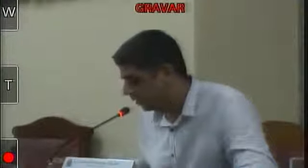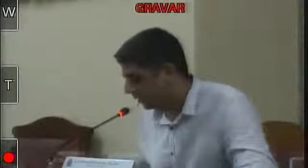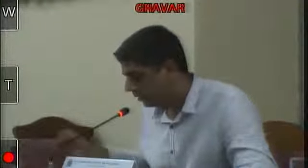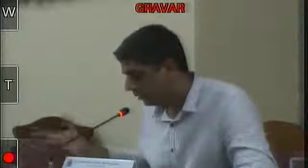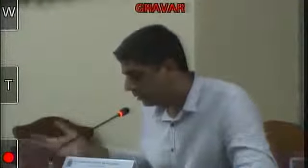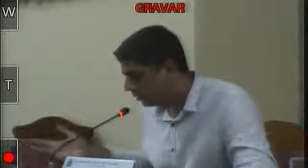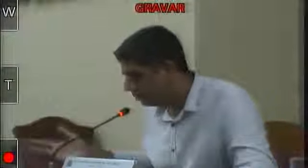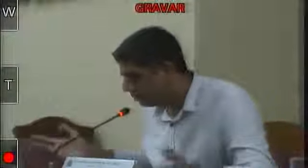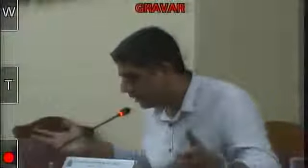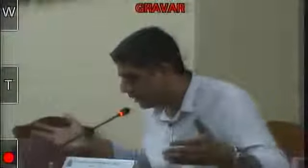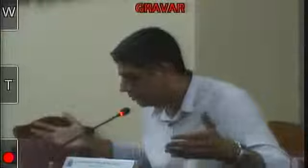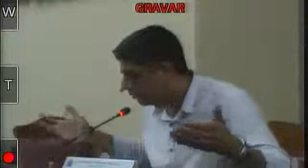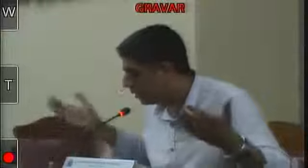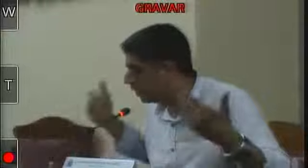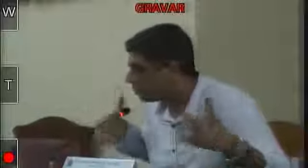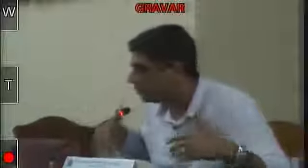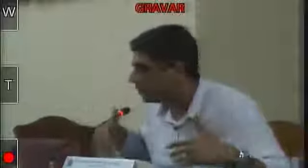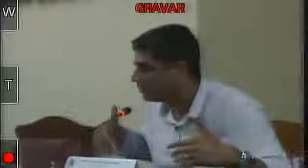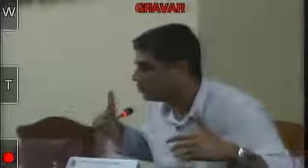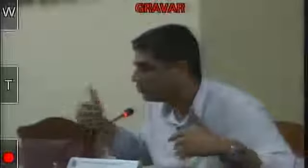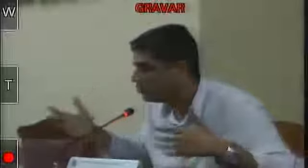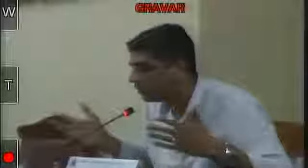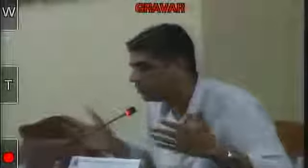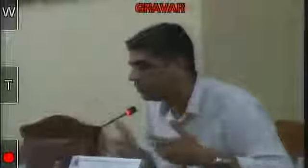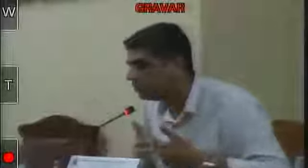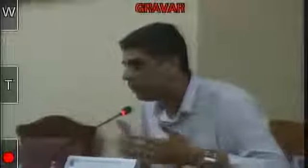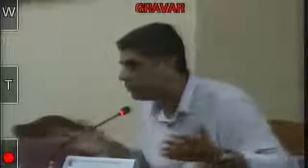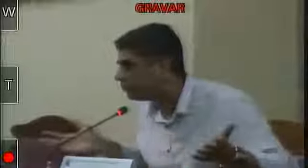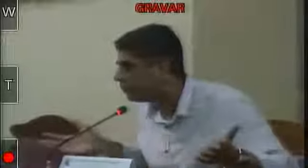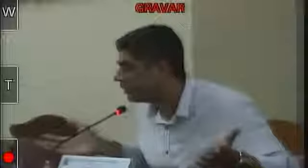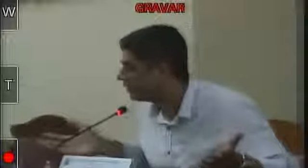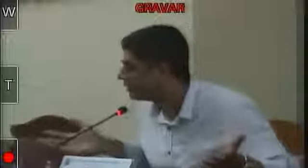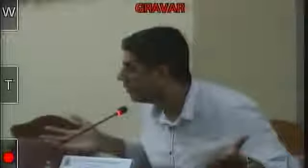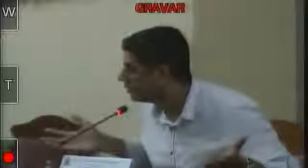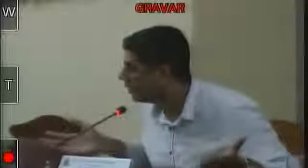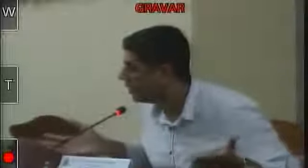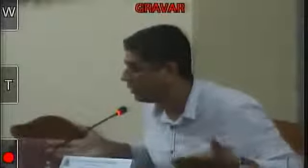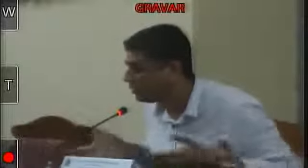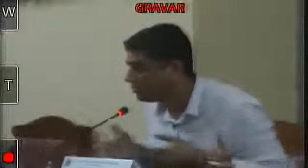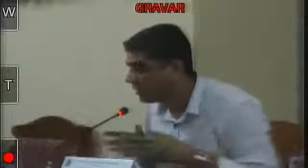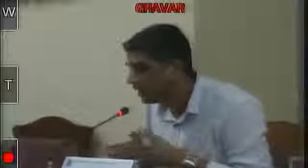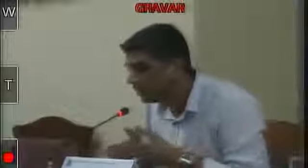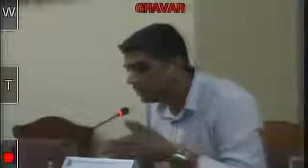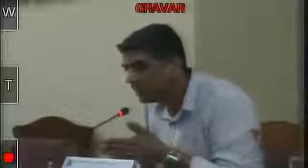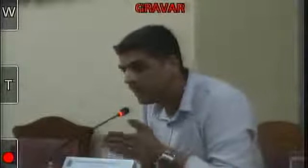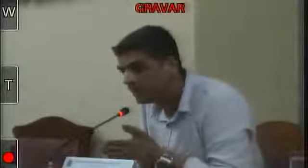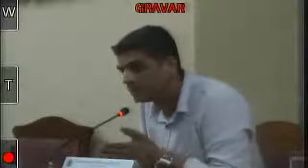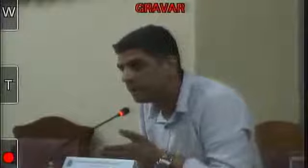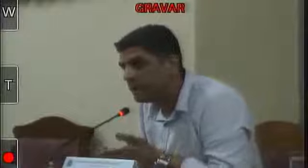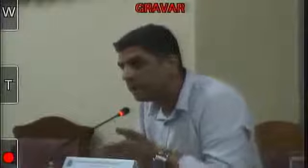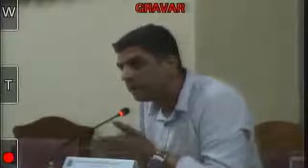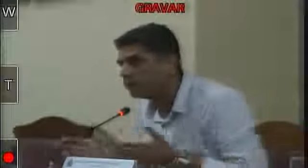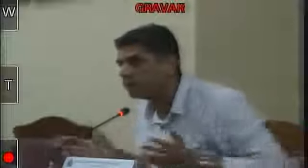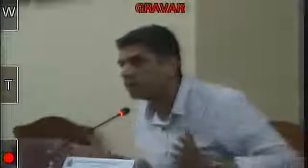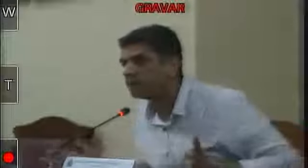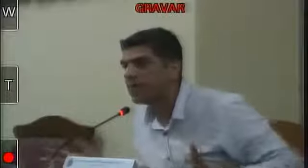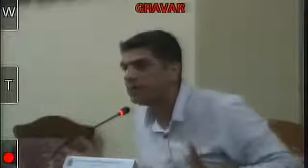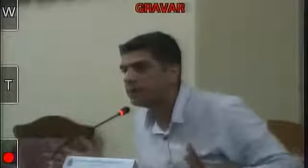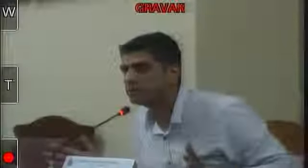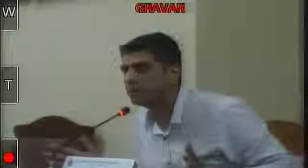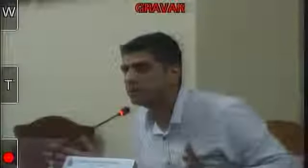falar que decreto não é de competência de um, de outro, para a gente não interessa saber de quem que é. O que interessa é o leite que já